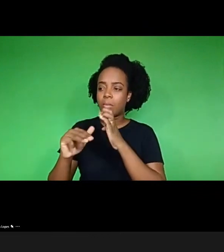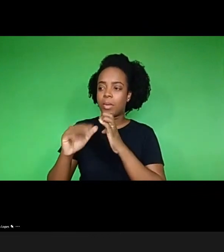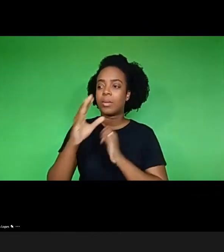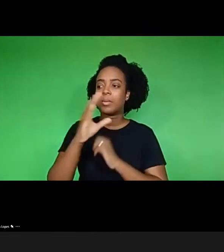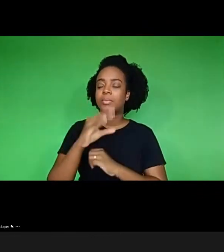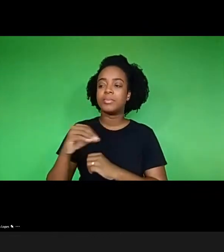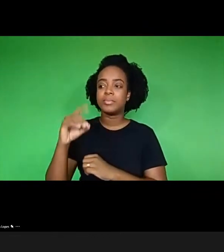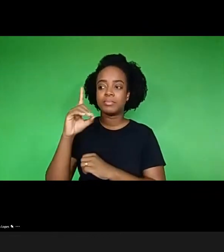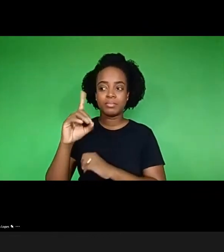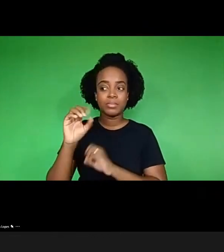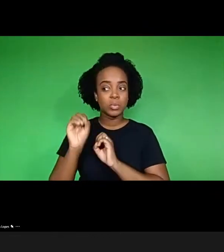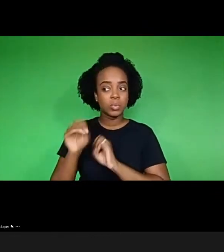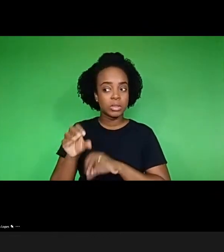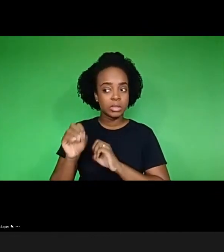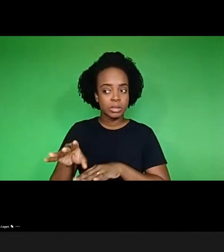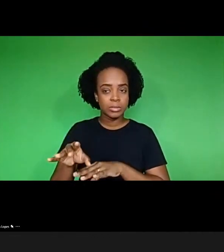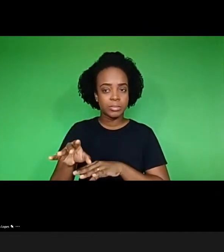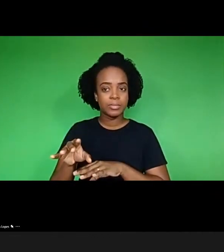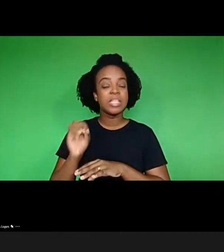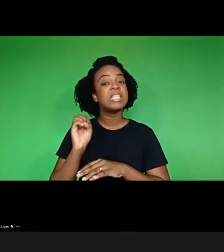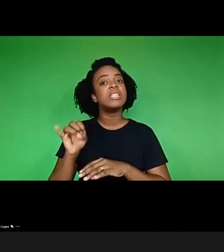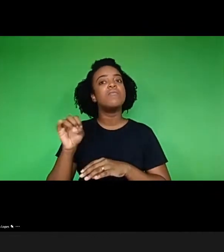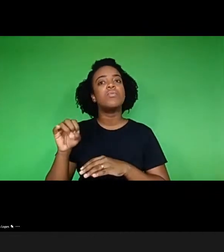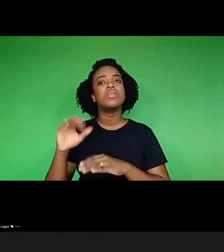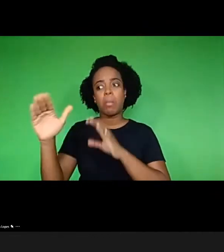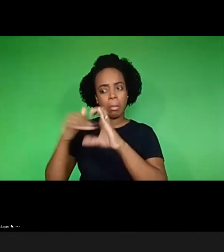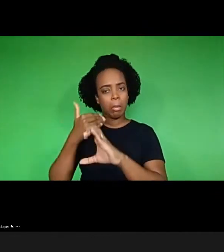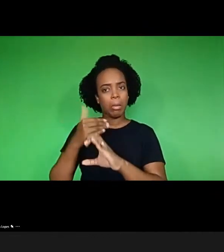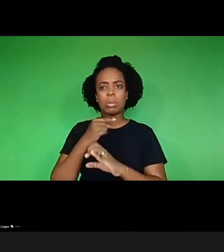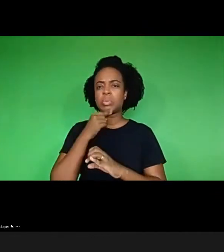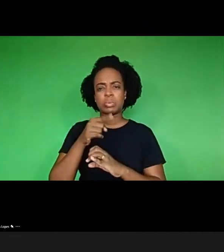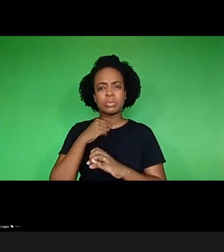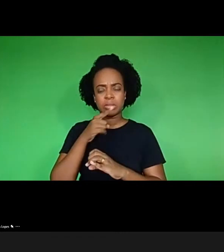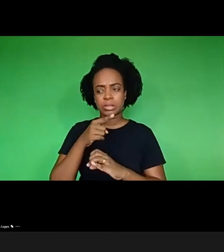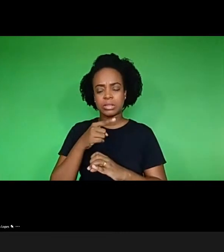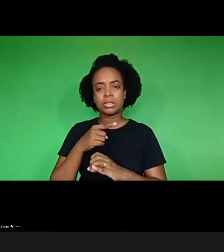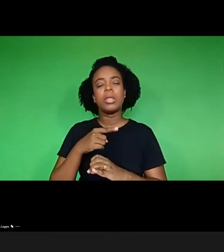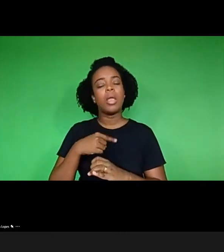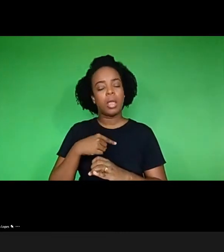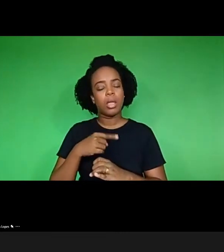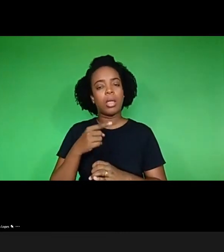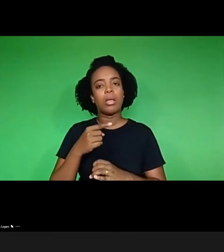não consigam, me enviar um e-mail e eu tento ajudar vocês, tá certo?